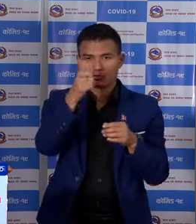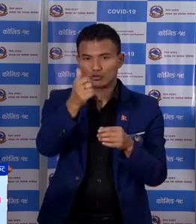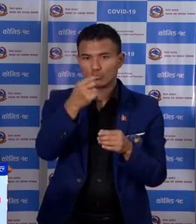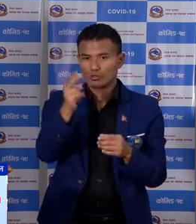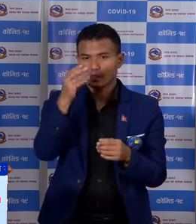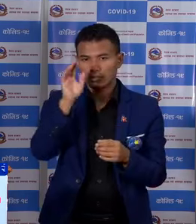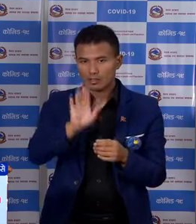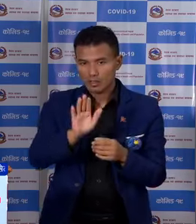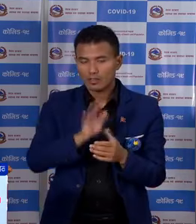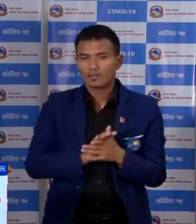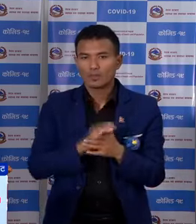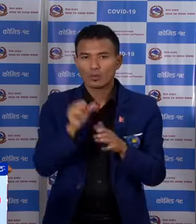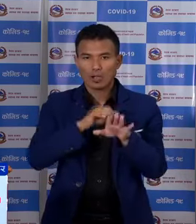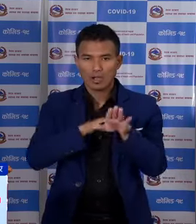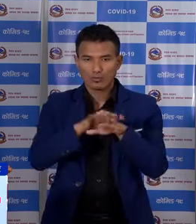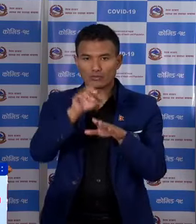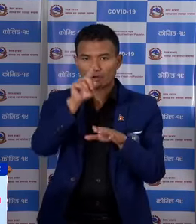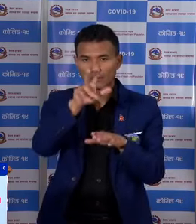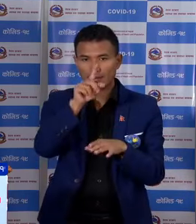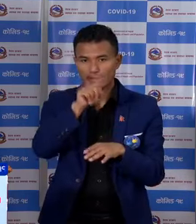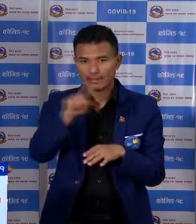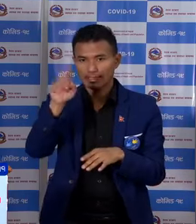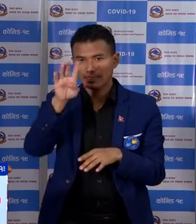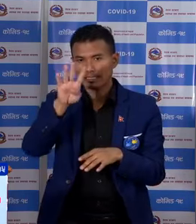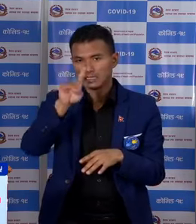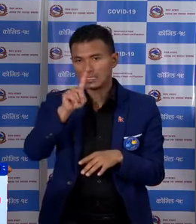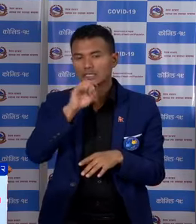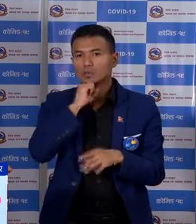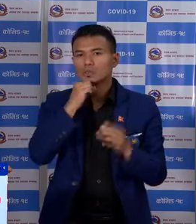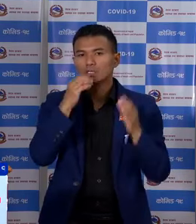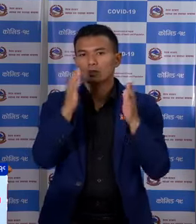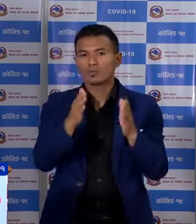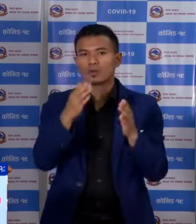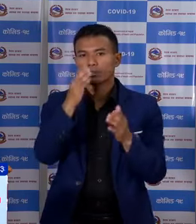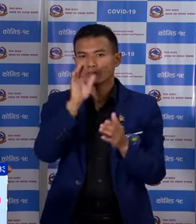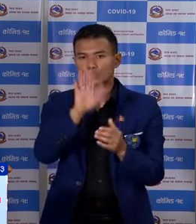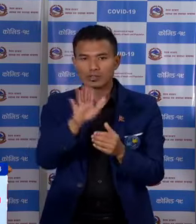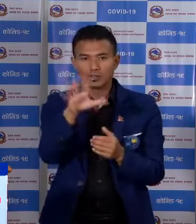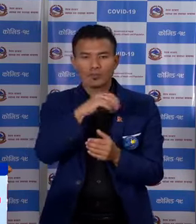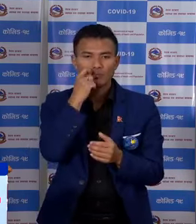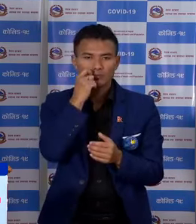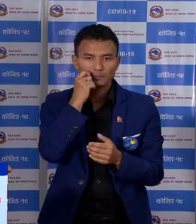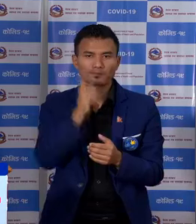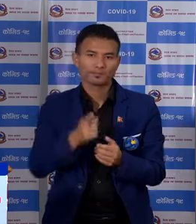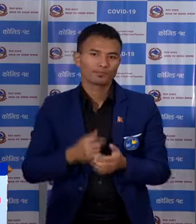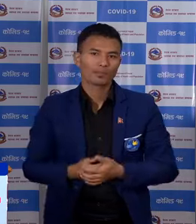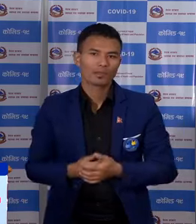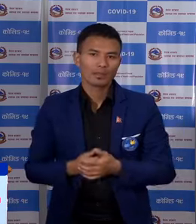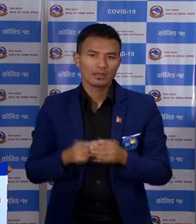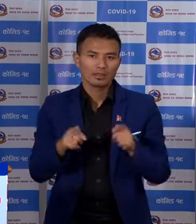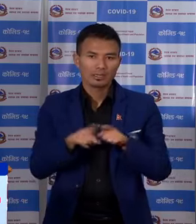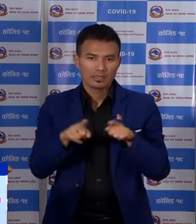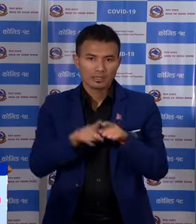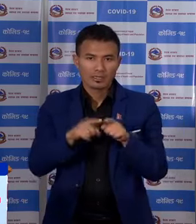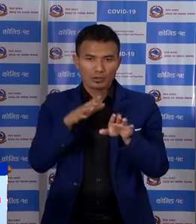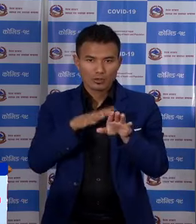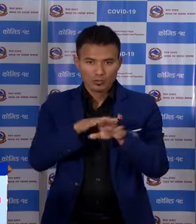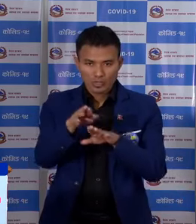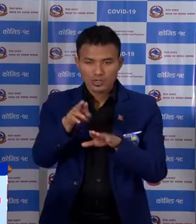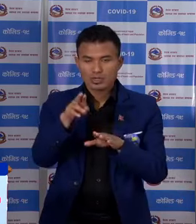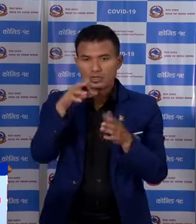जाना पुरुश हरू तेसे गरी 12